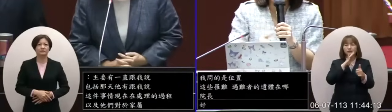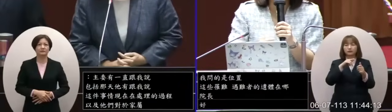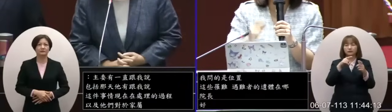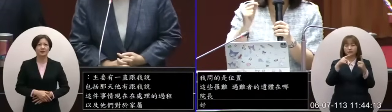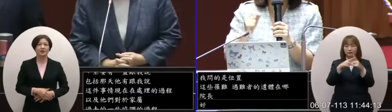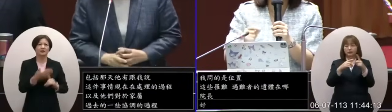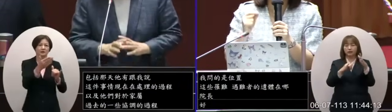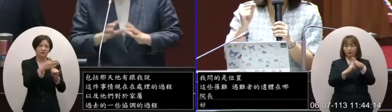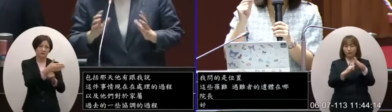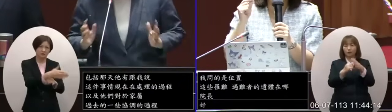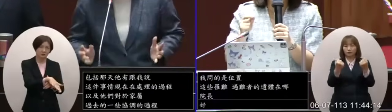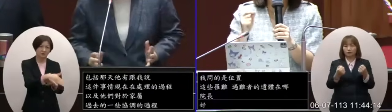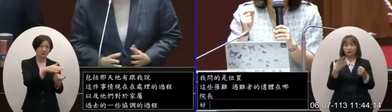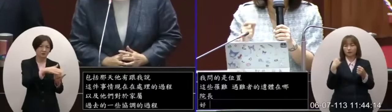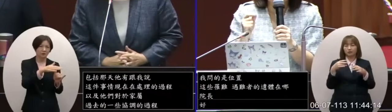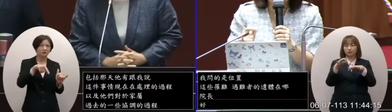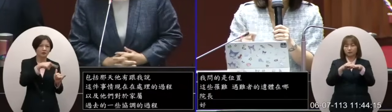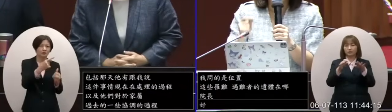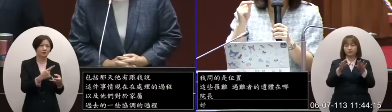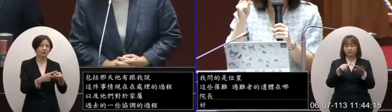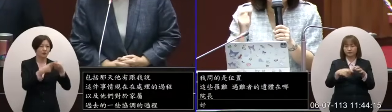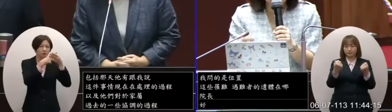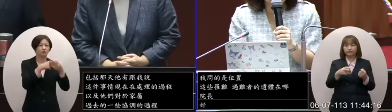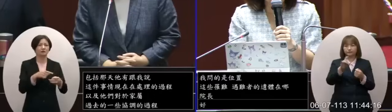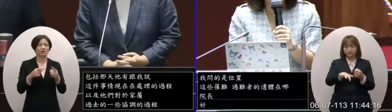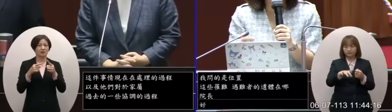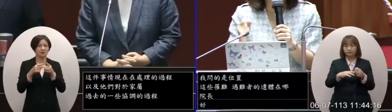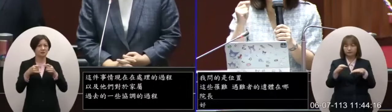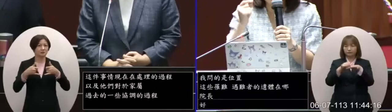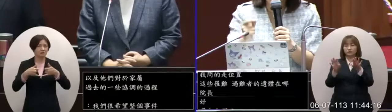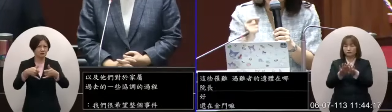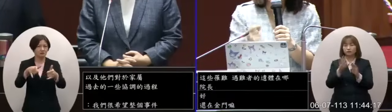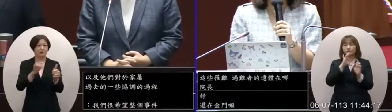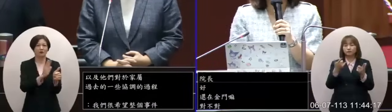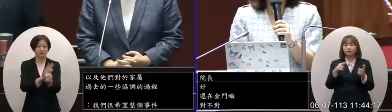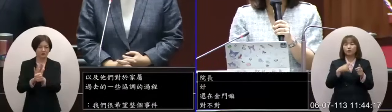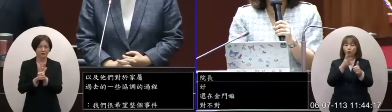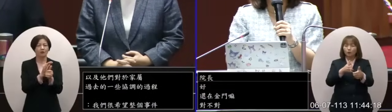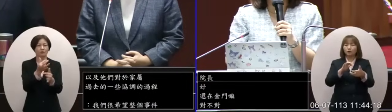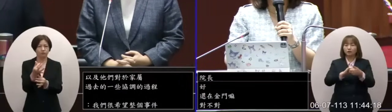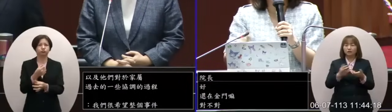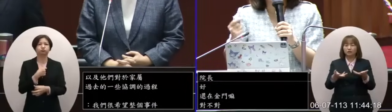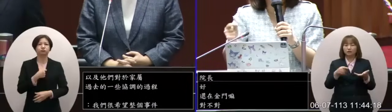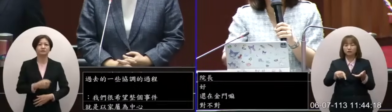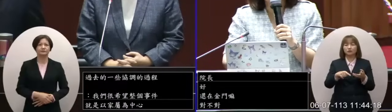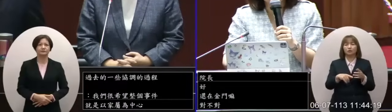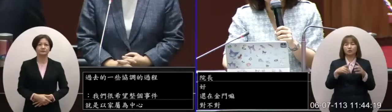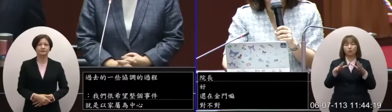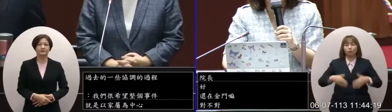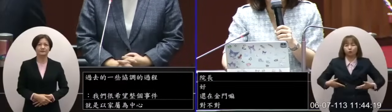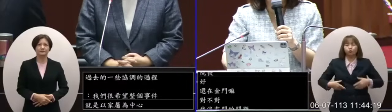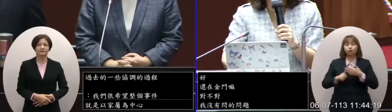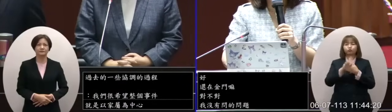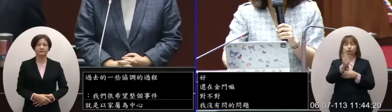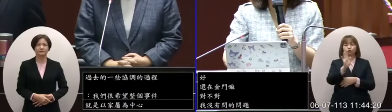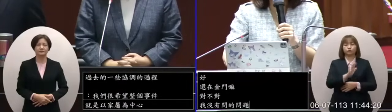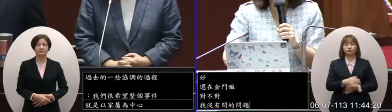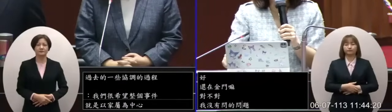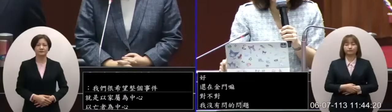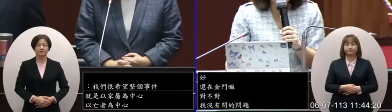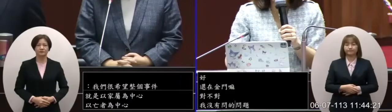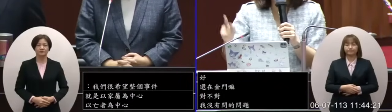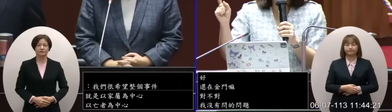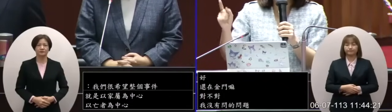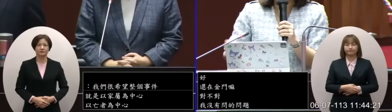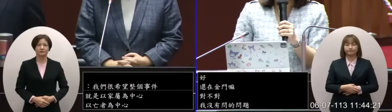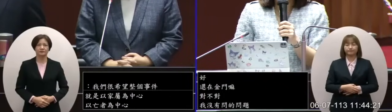是他的遗体是否在哪里，人在金门，我是跟你确认一件事情而已，不要这么紧张嘛。好，那呢，